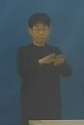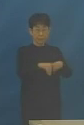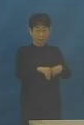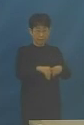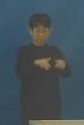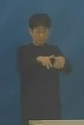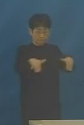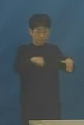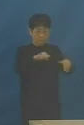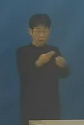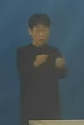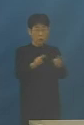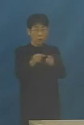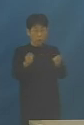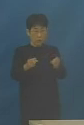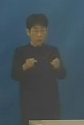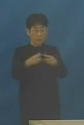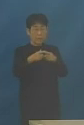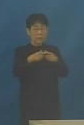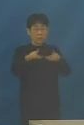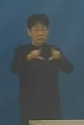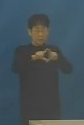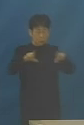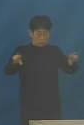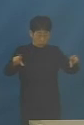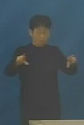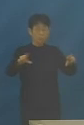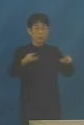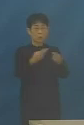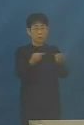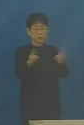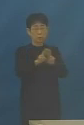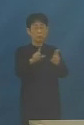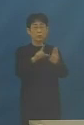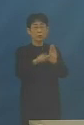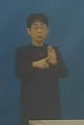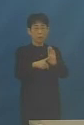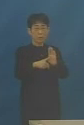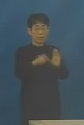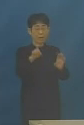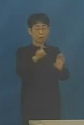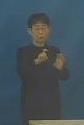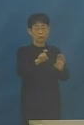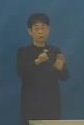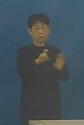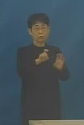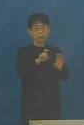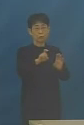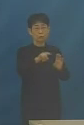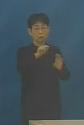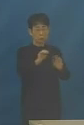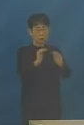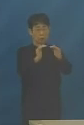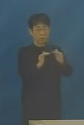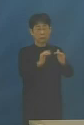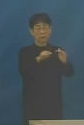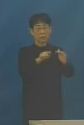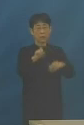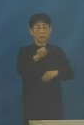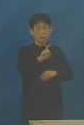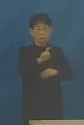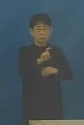員であります日本共産党さんにおかれましても10議席と議席を減らした格好になりまし